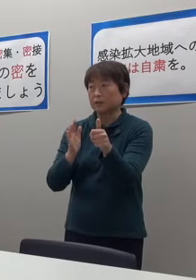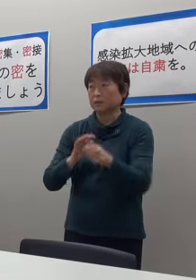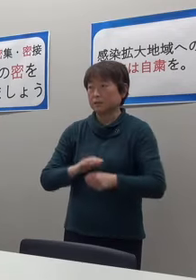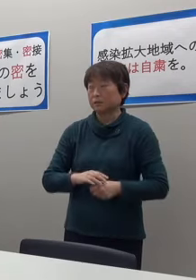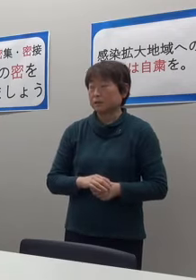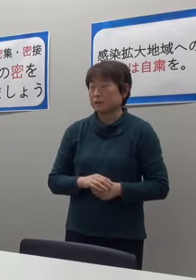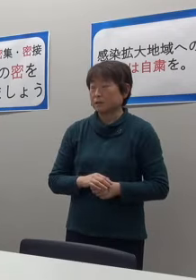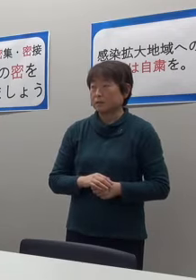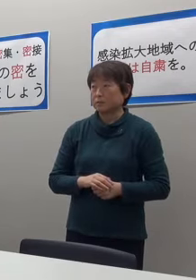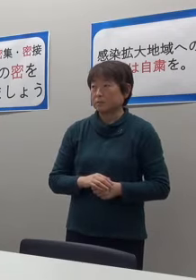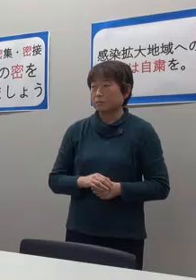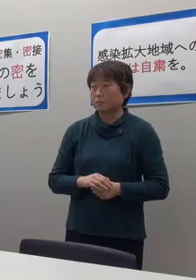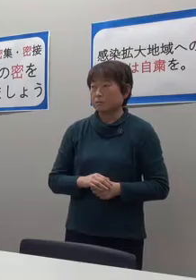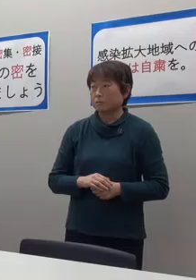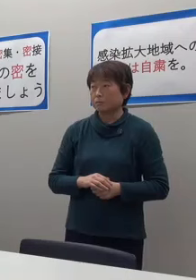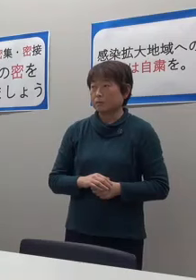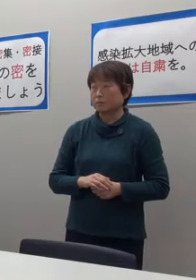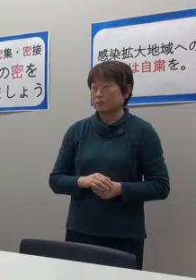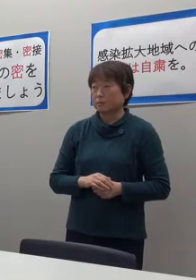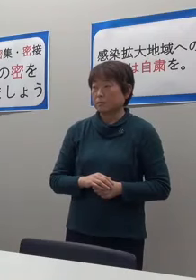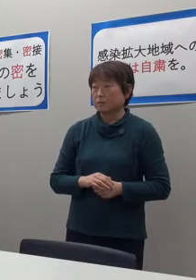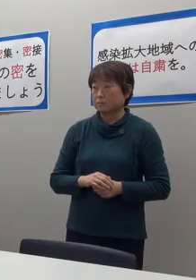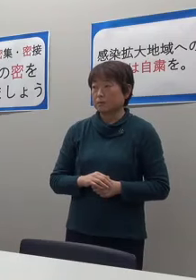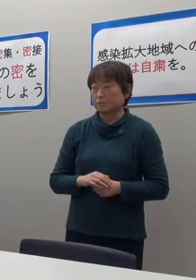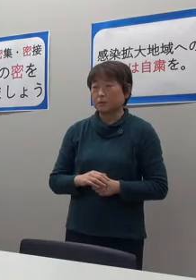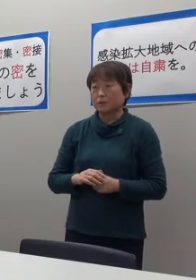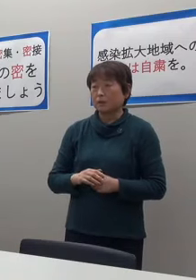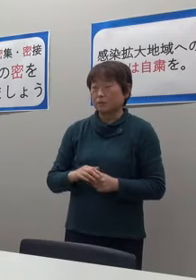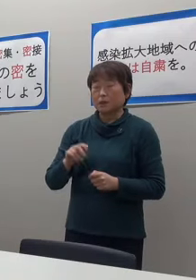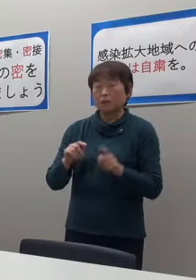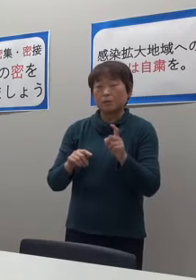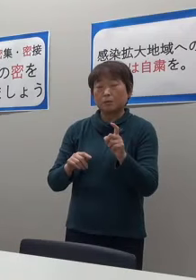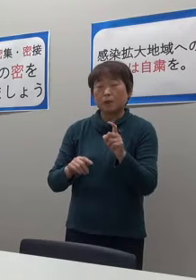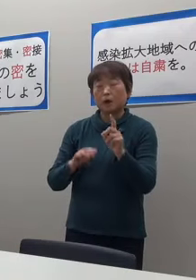兄弟っていうのは。従来の方の兄弟も。 そういうことです。